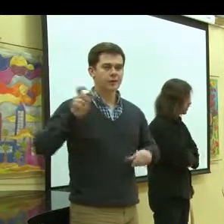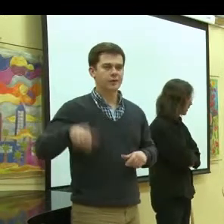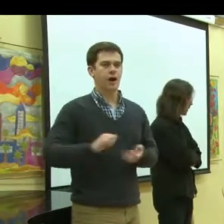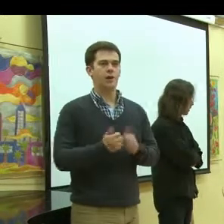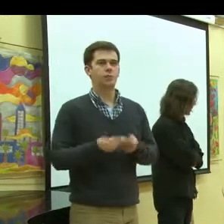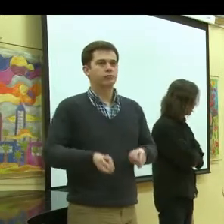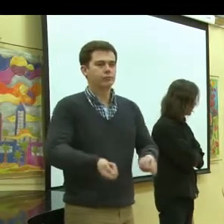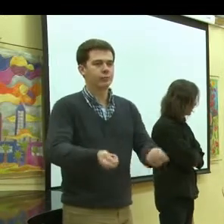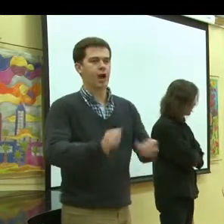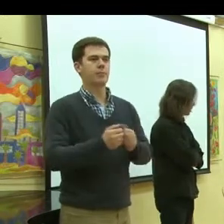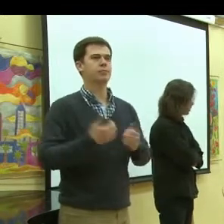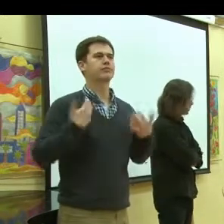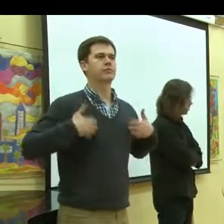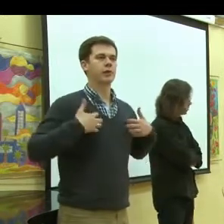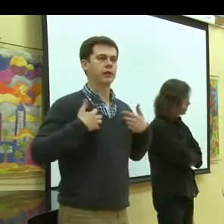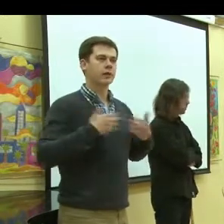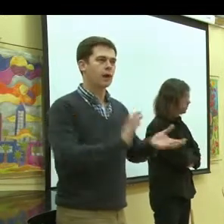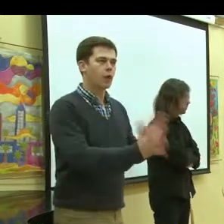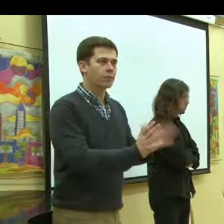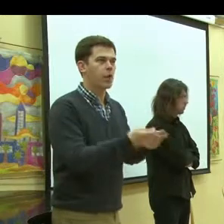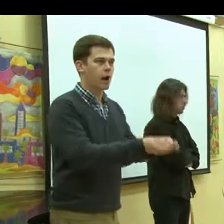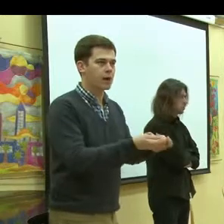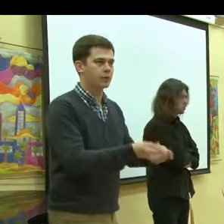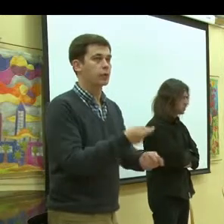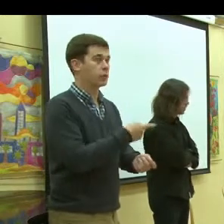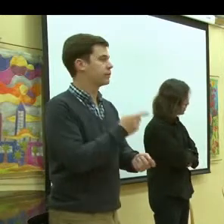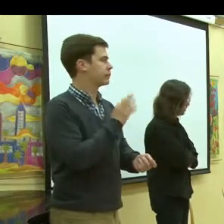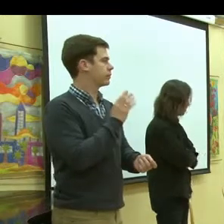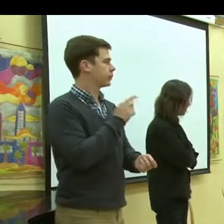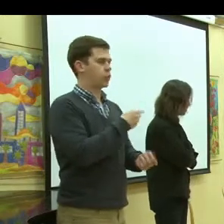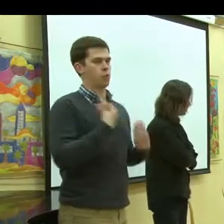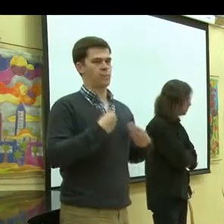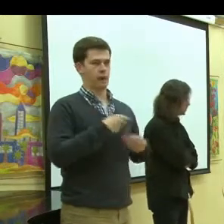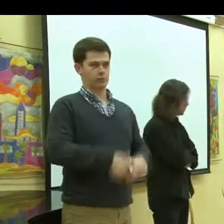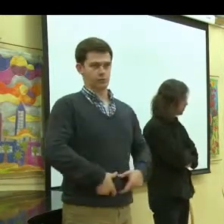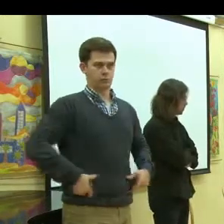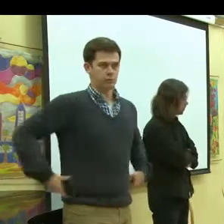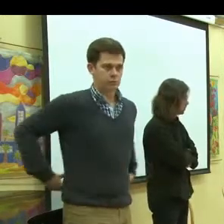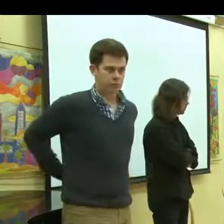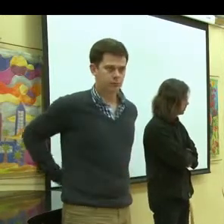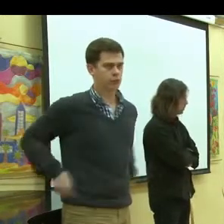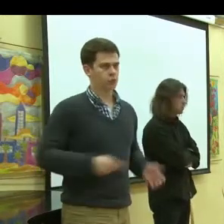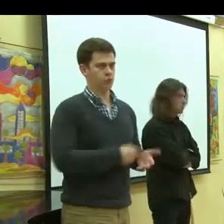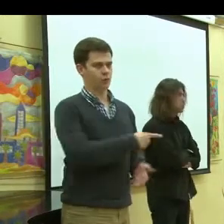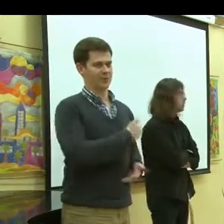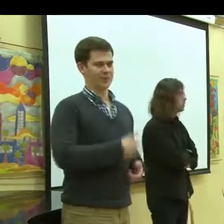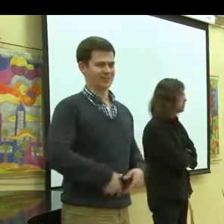nie wiem, zajmowała się hodowlą zwierząt. No i chcieliśmy pokazać Państwu, jak ta osoba była ubrana po części. To jest właśnie